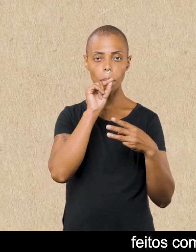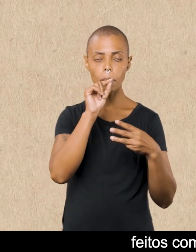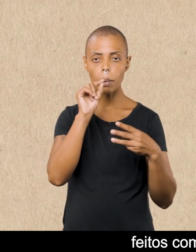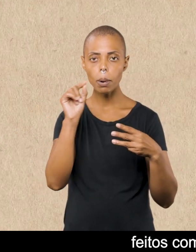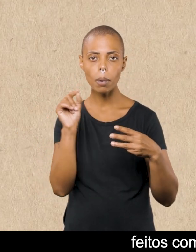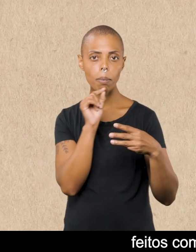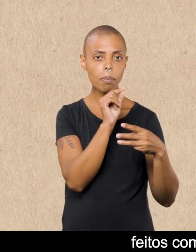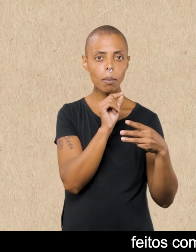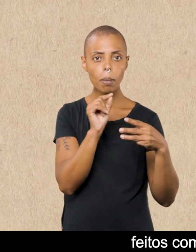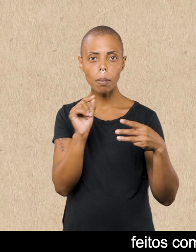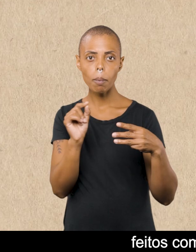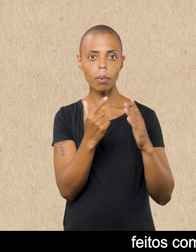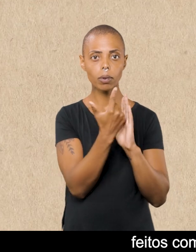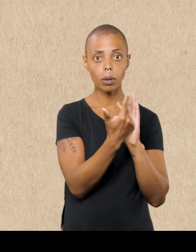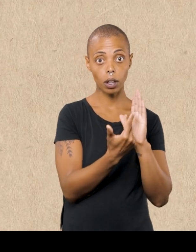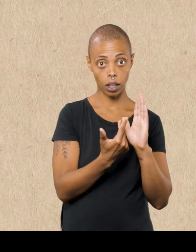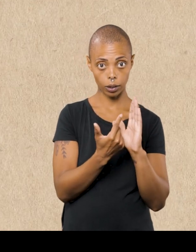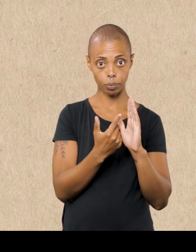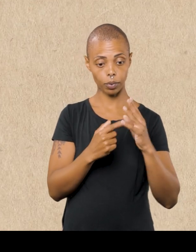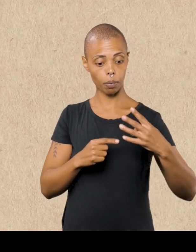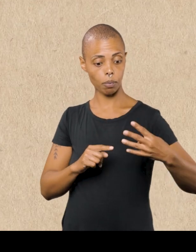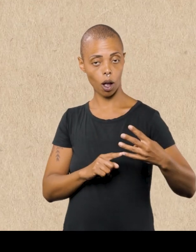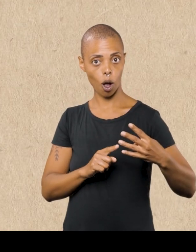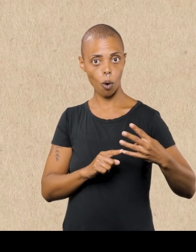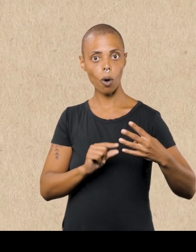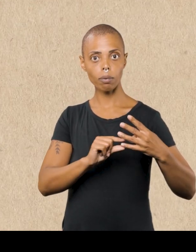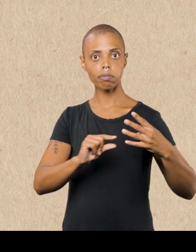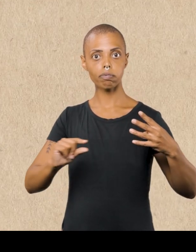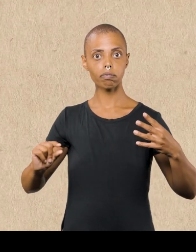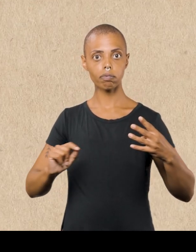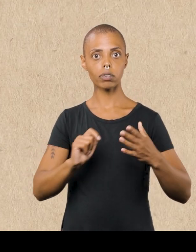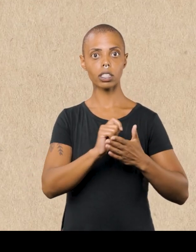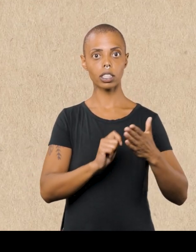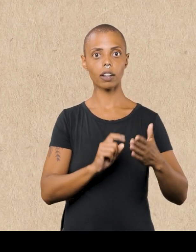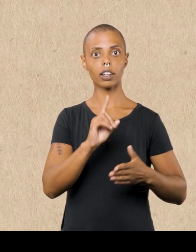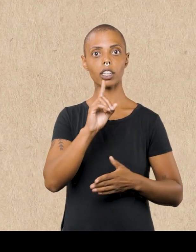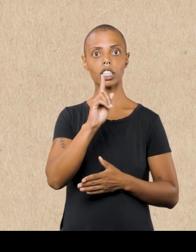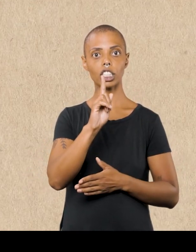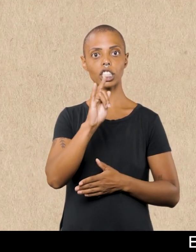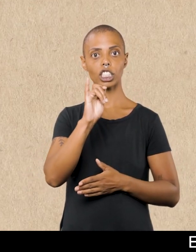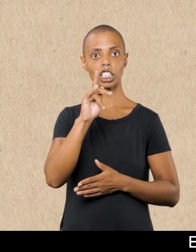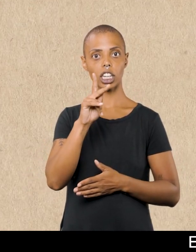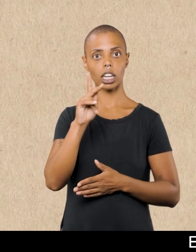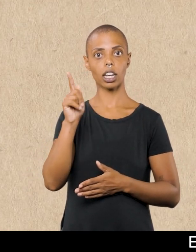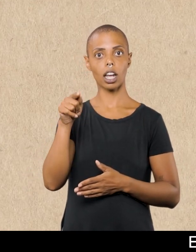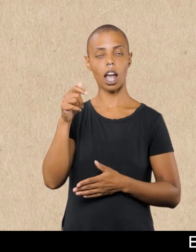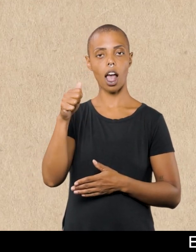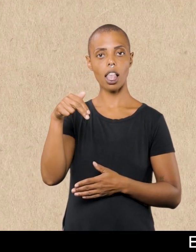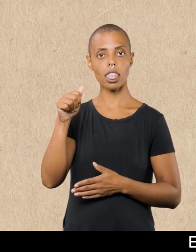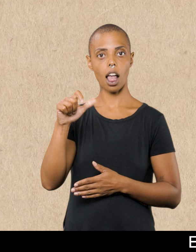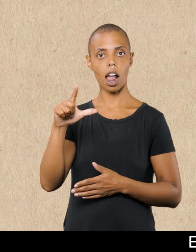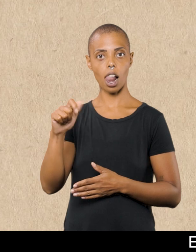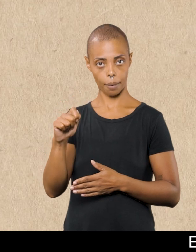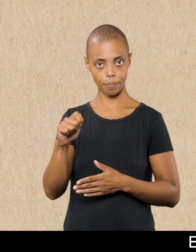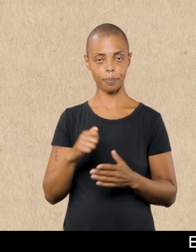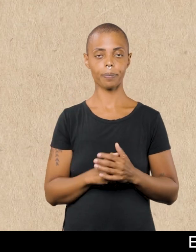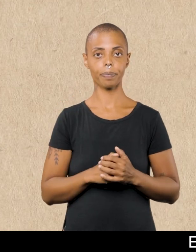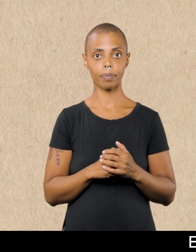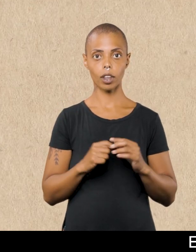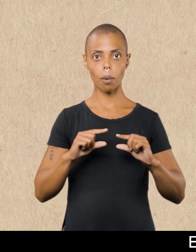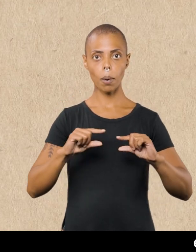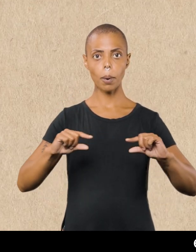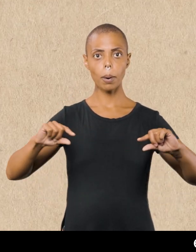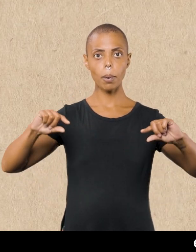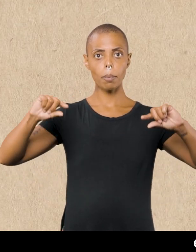três camadas horizontais de ornamentos feitos com delicados pontilhados e uma quarta camada, onde está escrito Dick